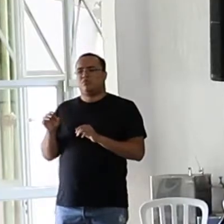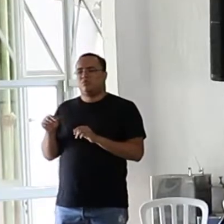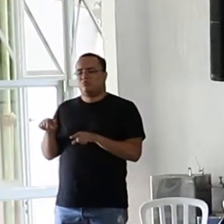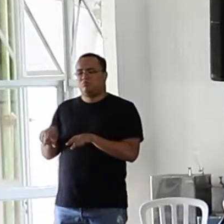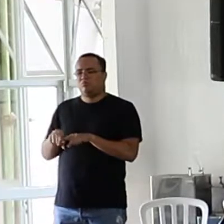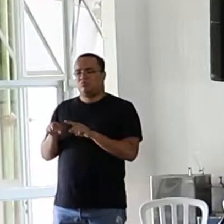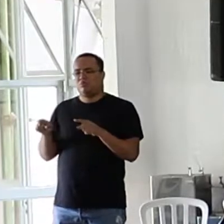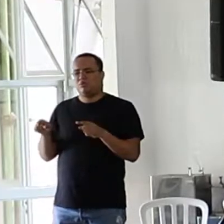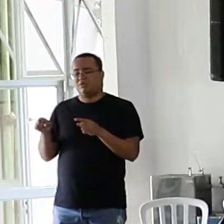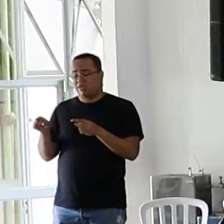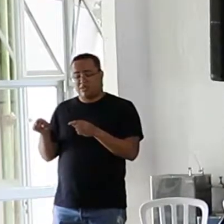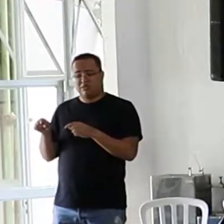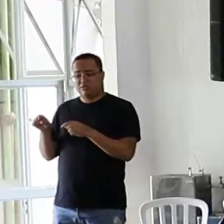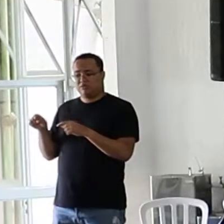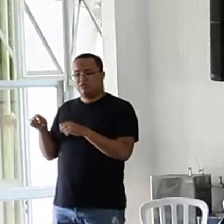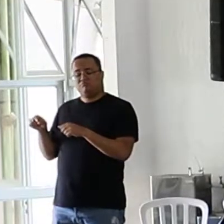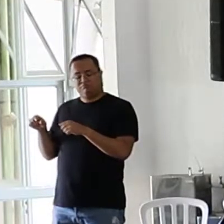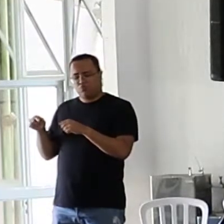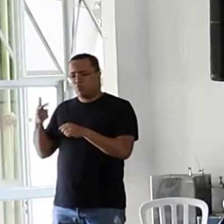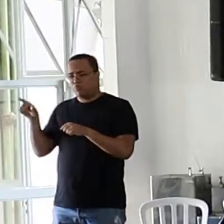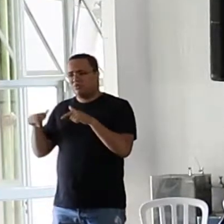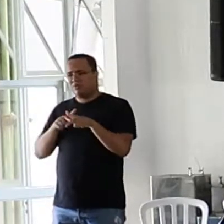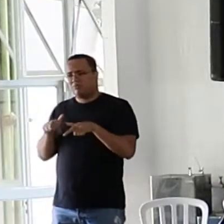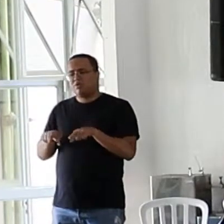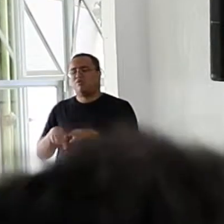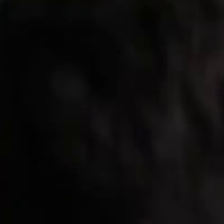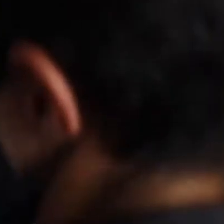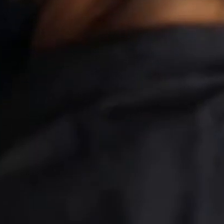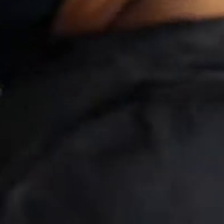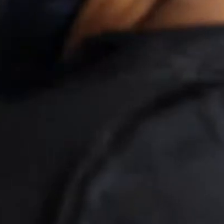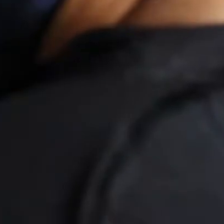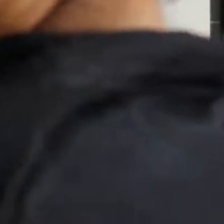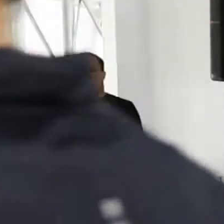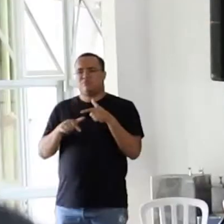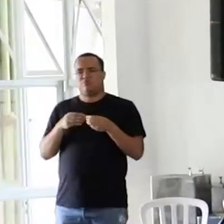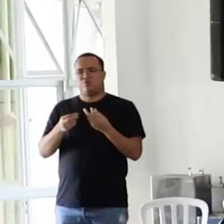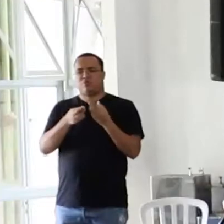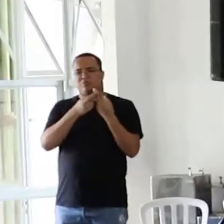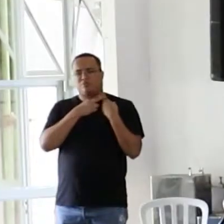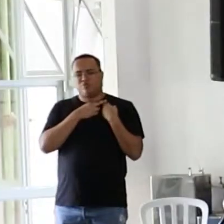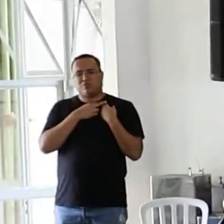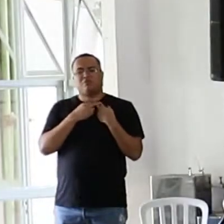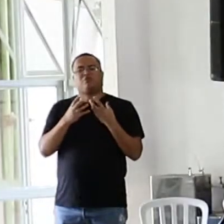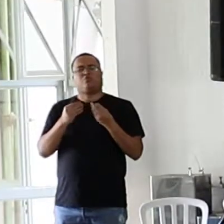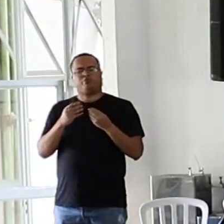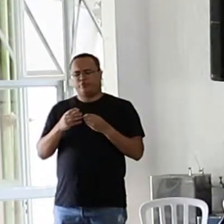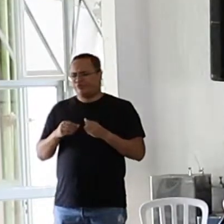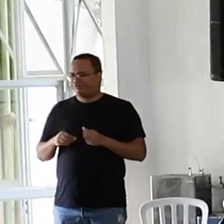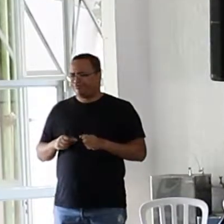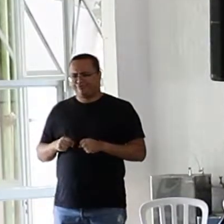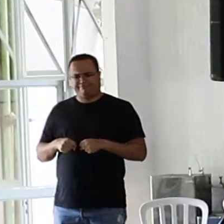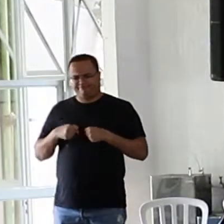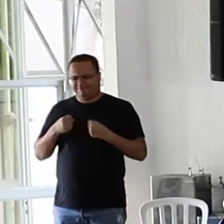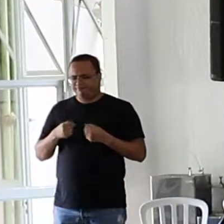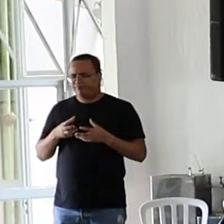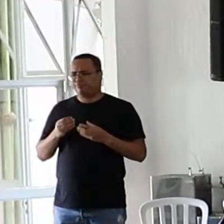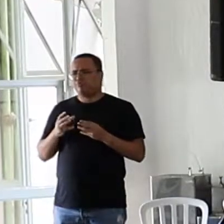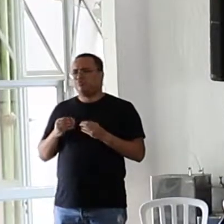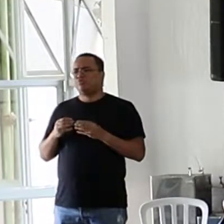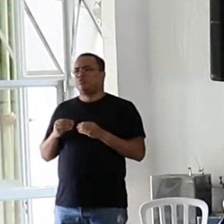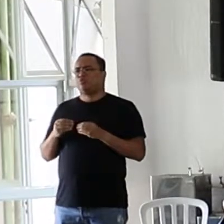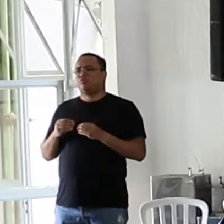vossa e com a comunidade com administradora com enfim com a sociedade civil com o so e